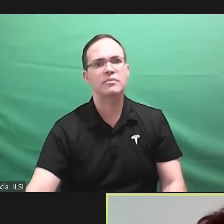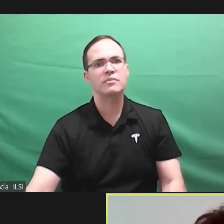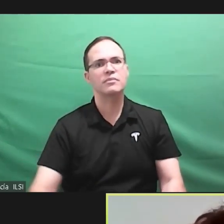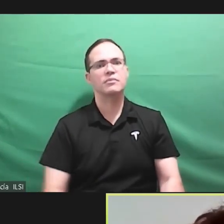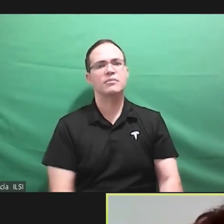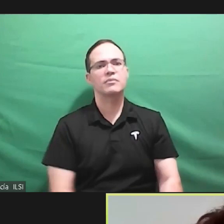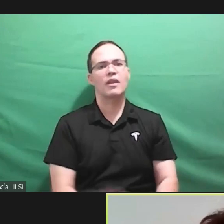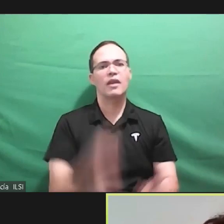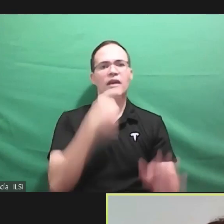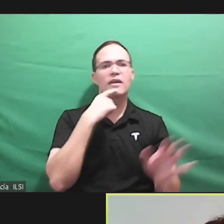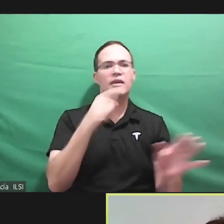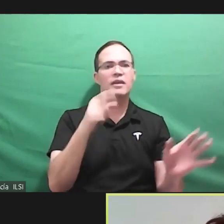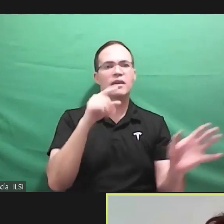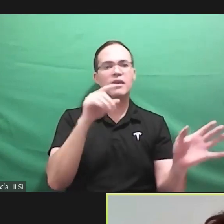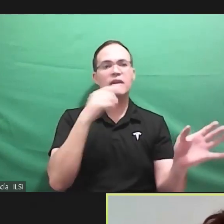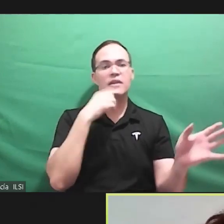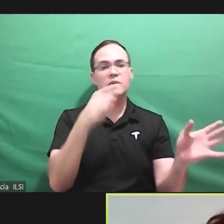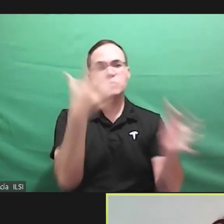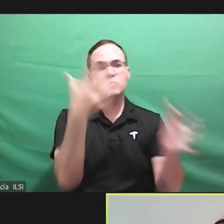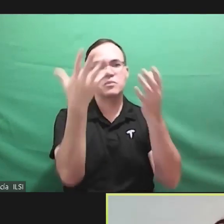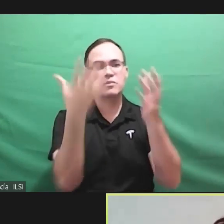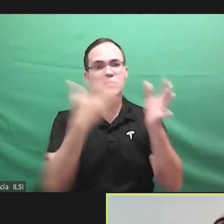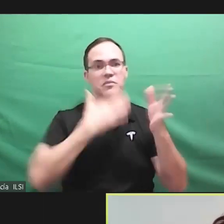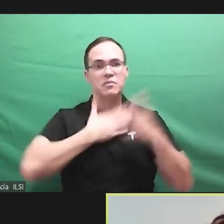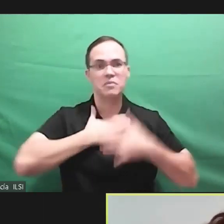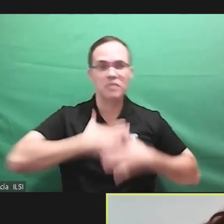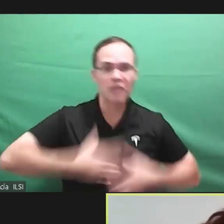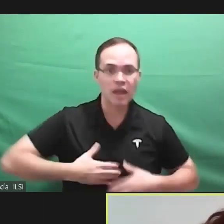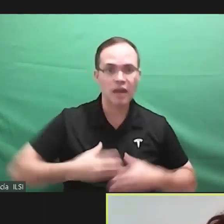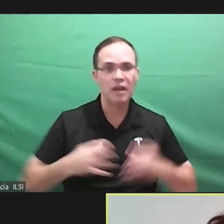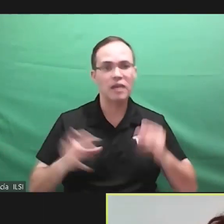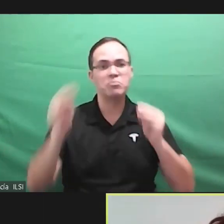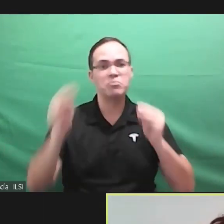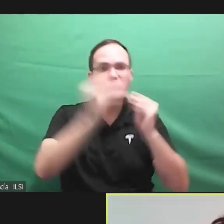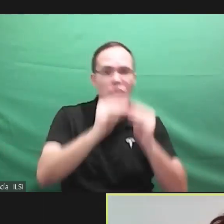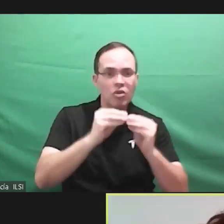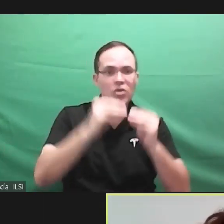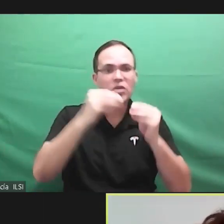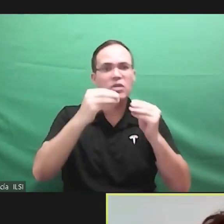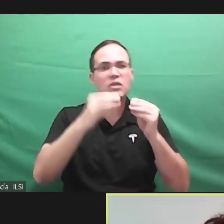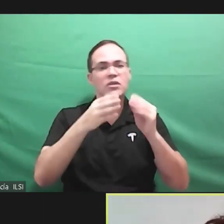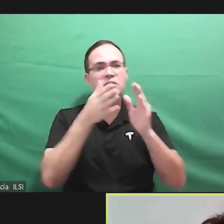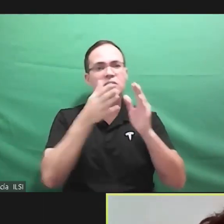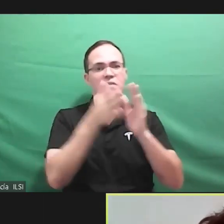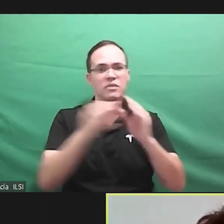Entonces, si quieren más informaciones, pueden consultar el sitio web del Washington Group,